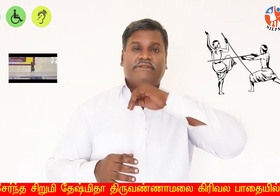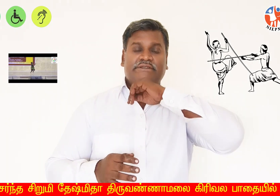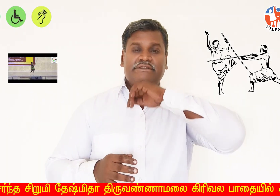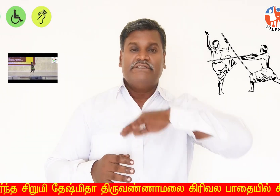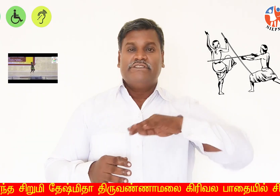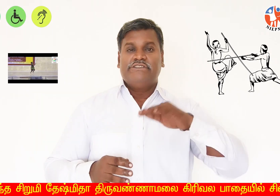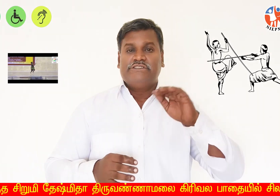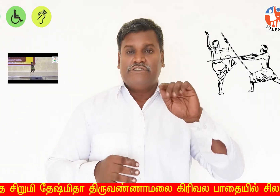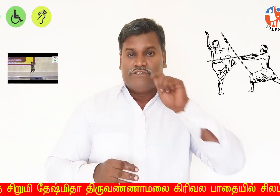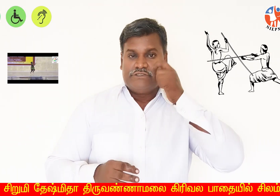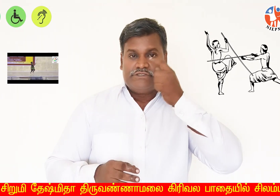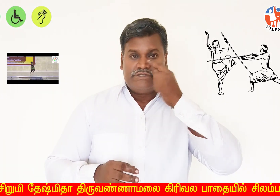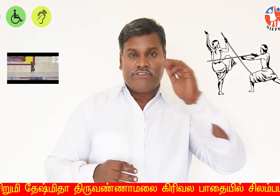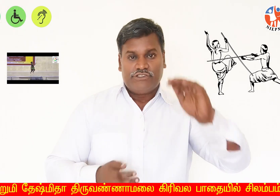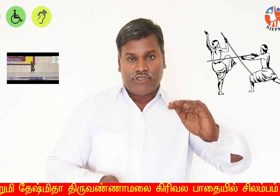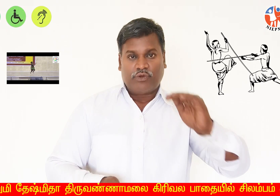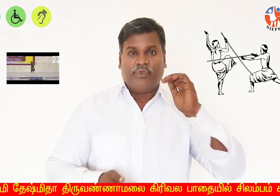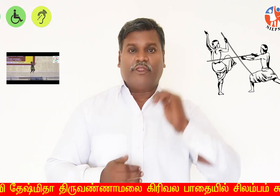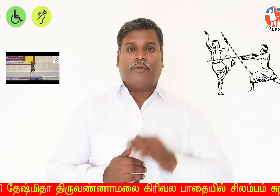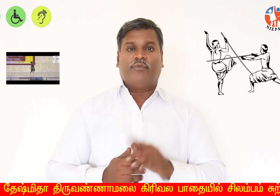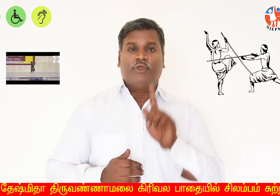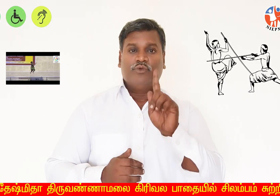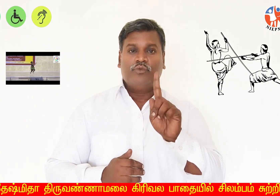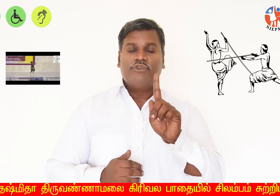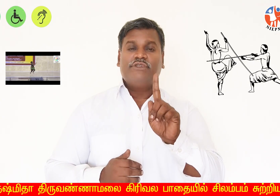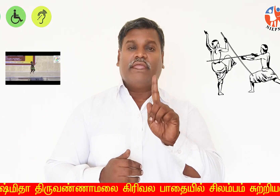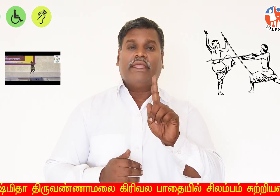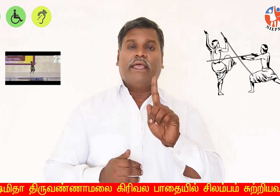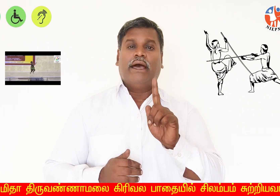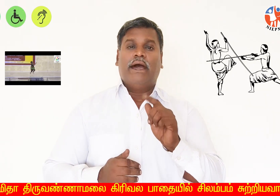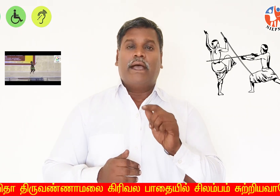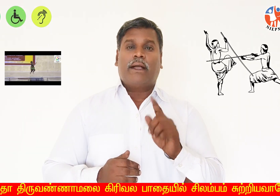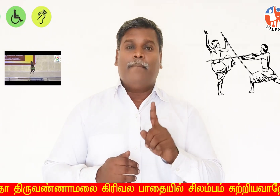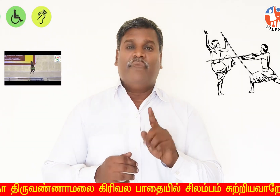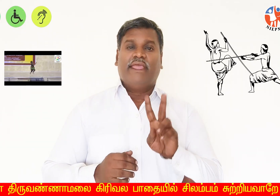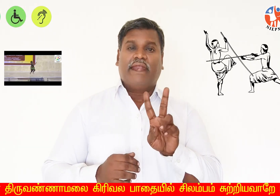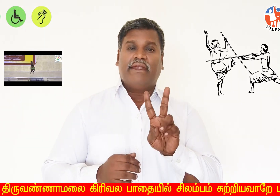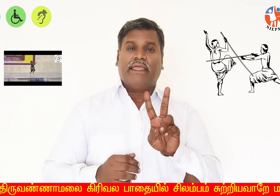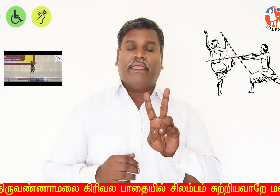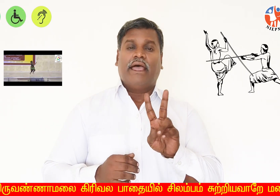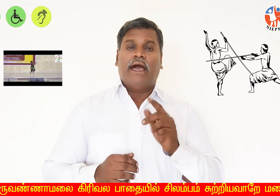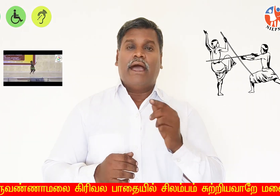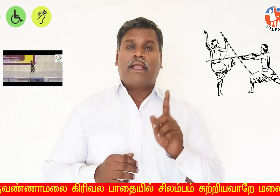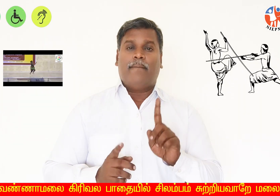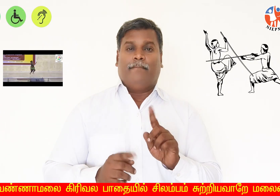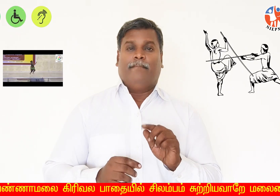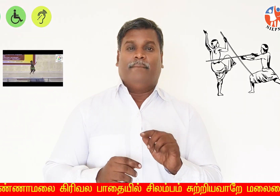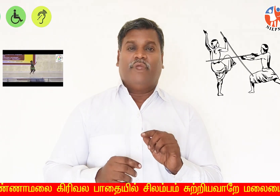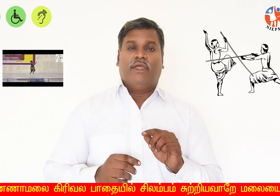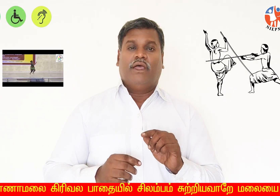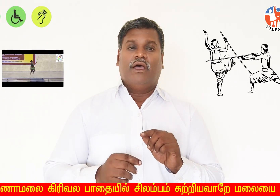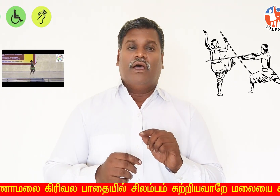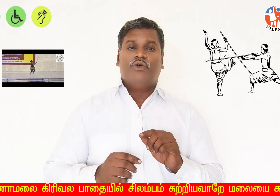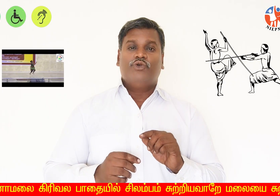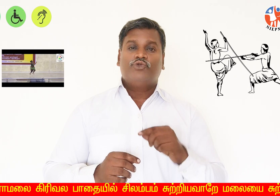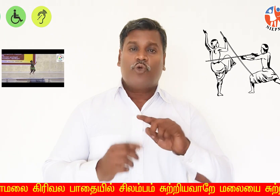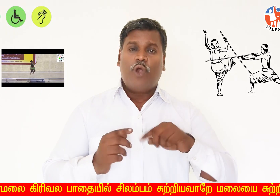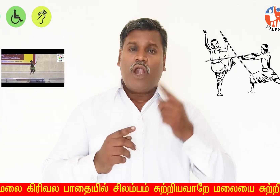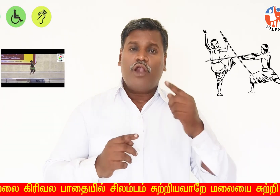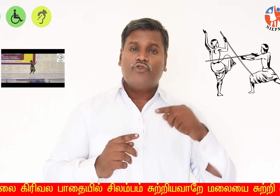திருவள்ளூர் மாவட்டத்தை சேர்ந்த 9 வயது சிறுமி தேஷ்மிதா ஒற்றை கம்பு, இரட்டை கம்பு, சுருள் வீச்சு, வால்